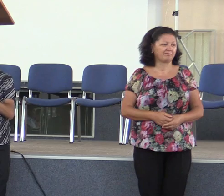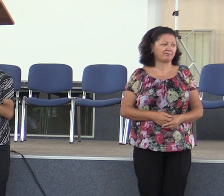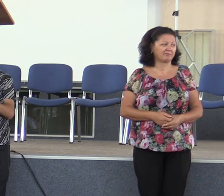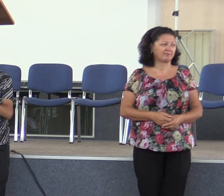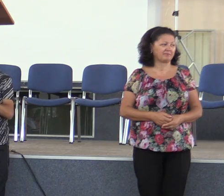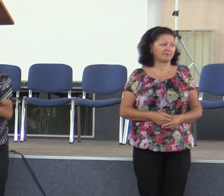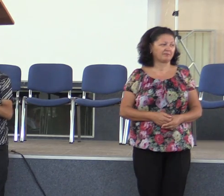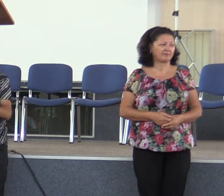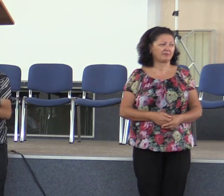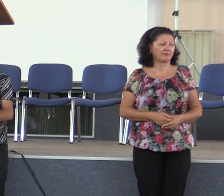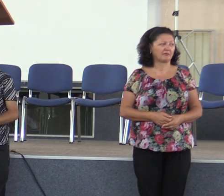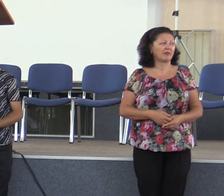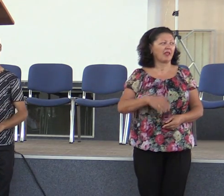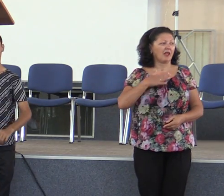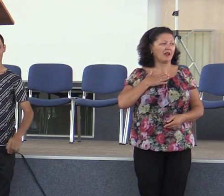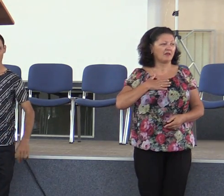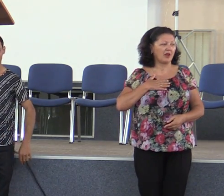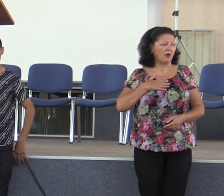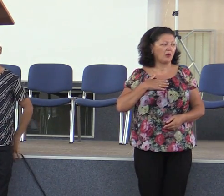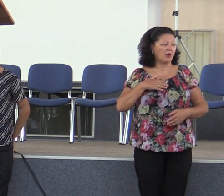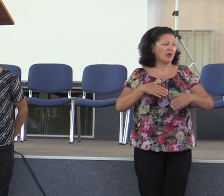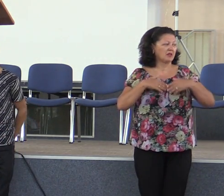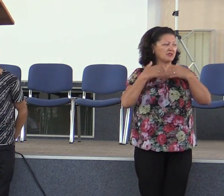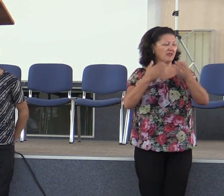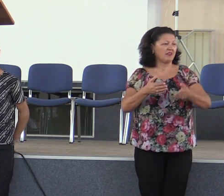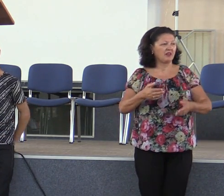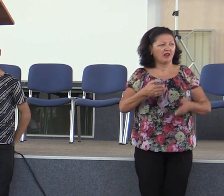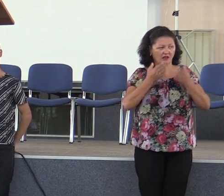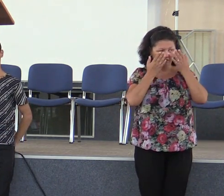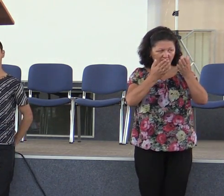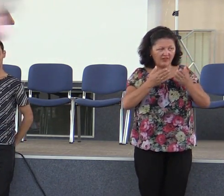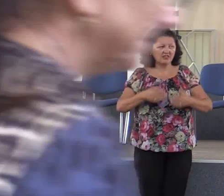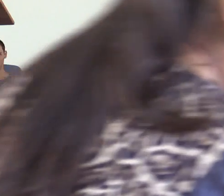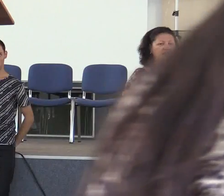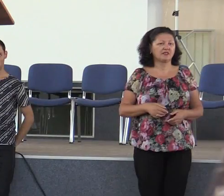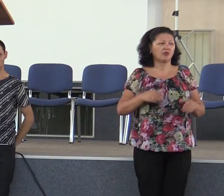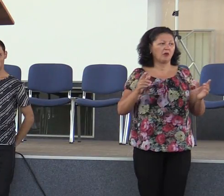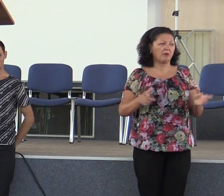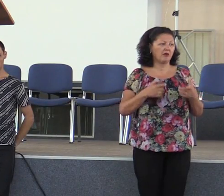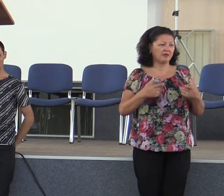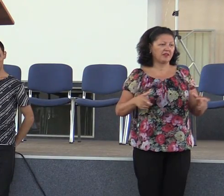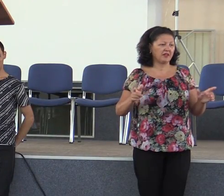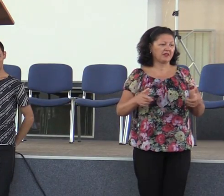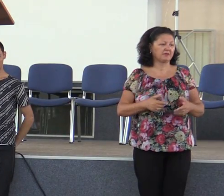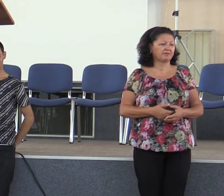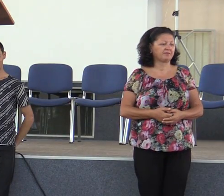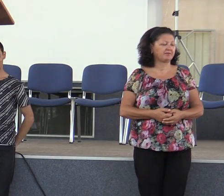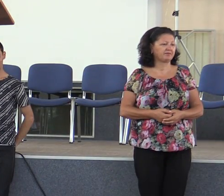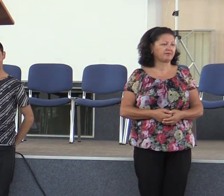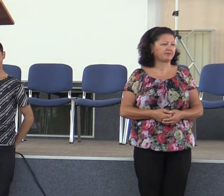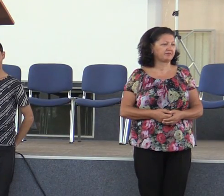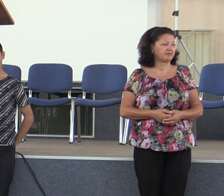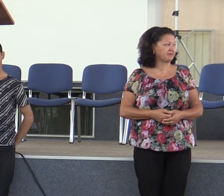Vreau să fie în fața voastră cu o melodie. Noi cei din scaunele rulante ne dorim de fiecare